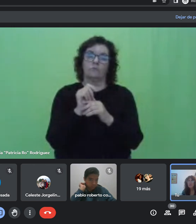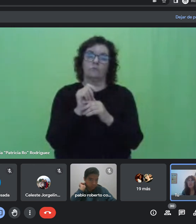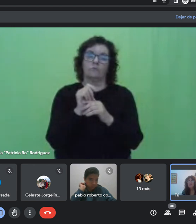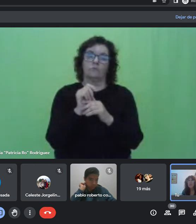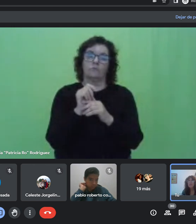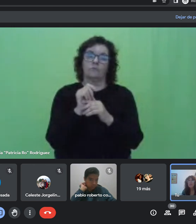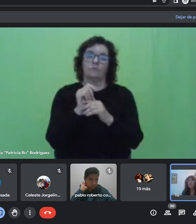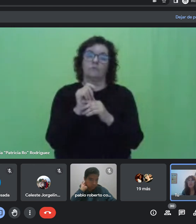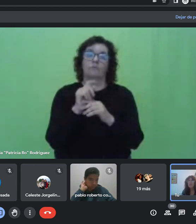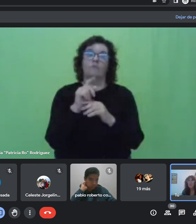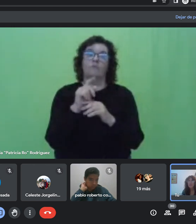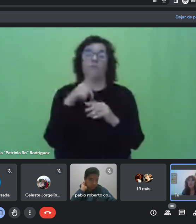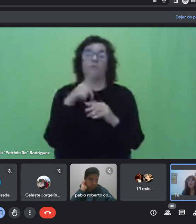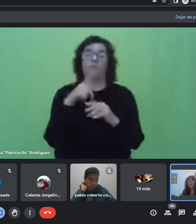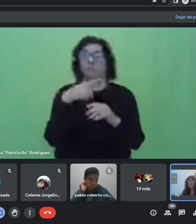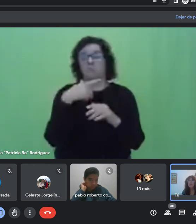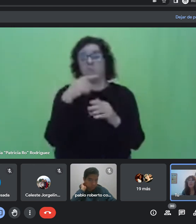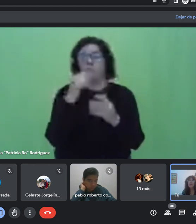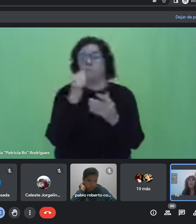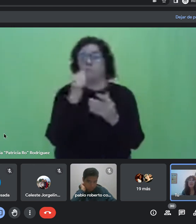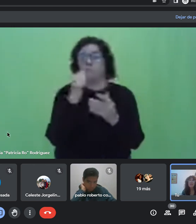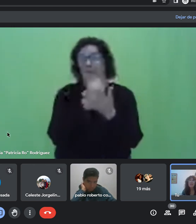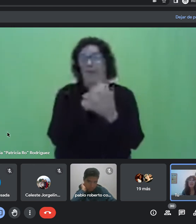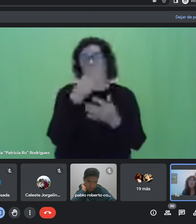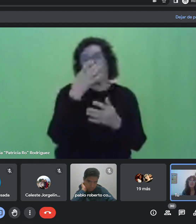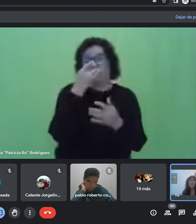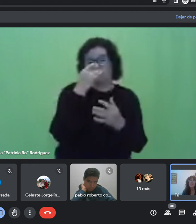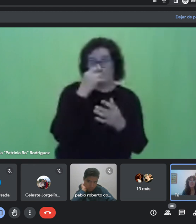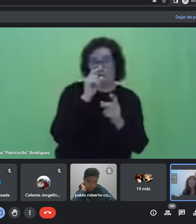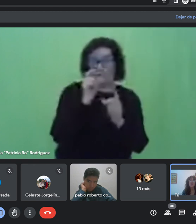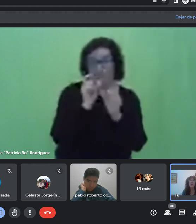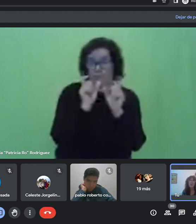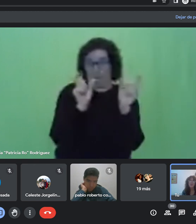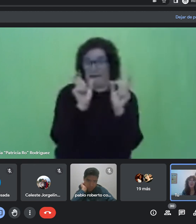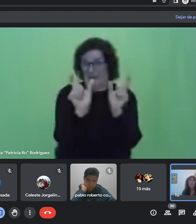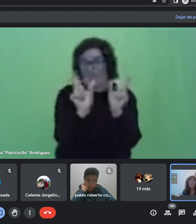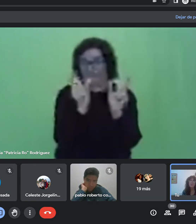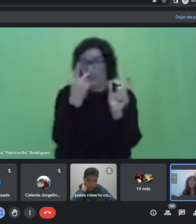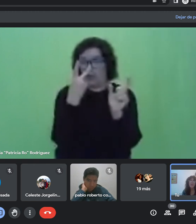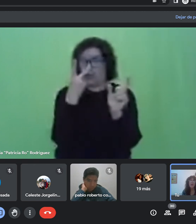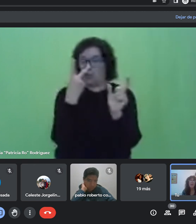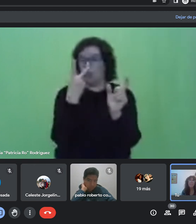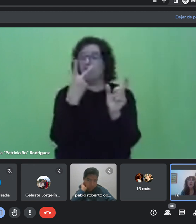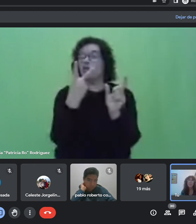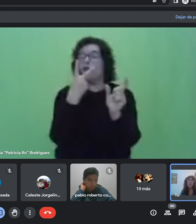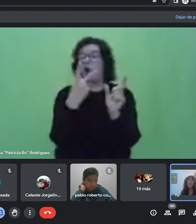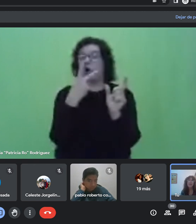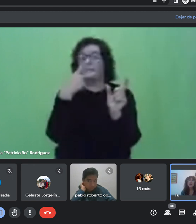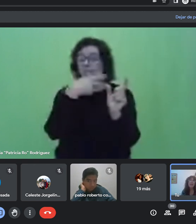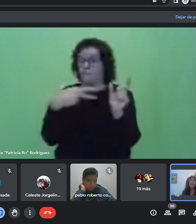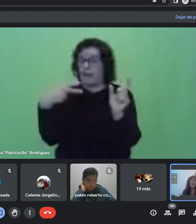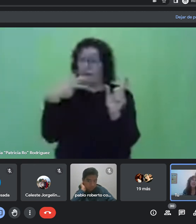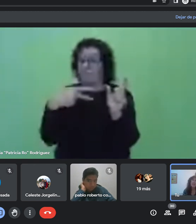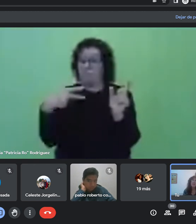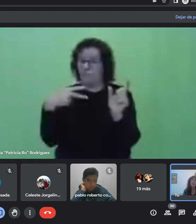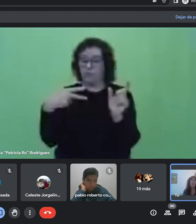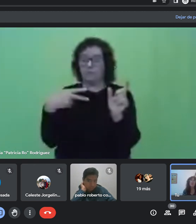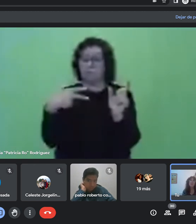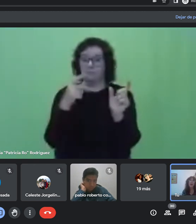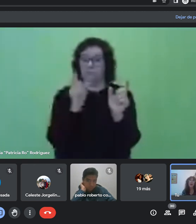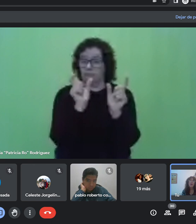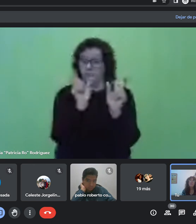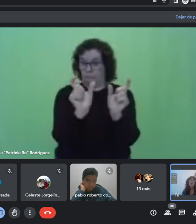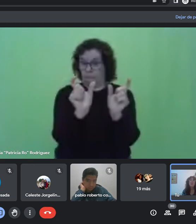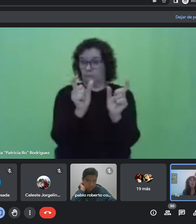Should y support, ¿sí? Estos dos serían los verbos. ¿Por qué está esta